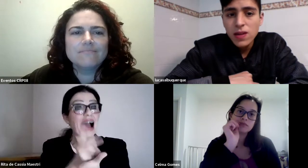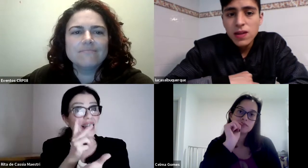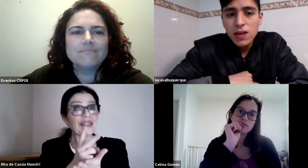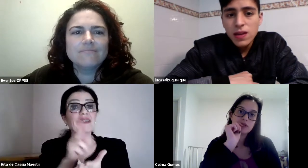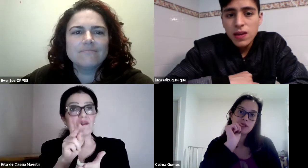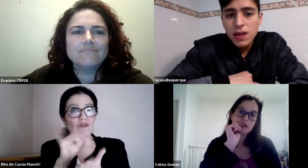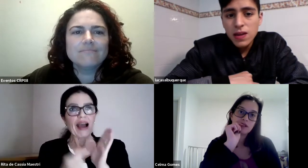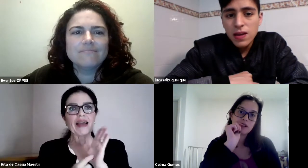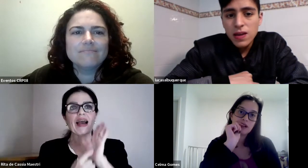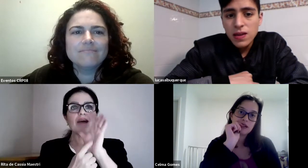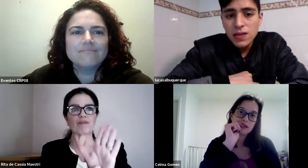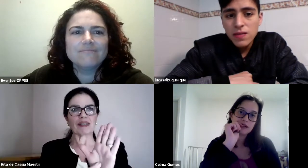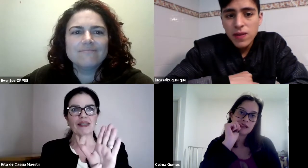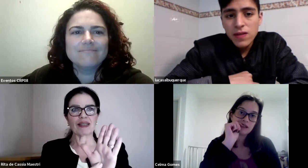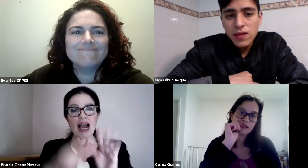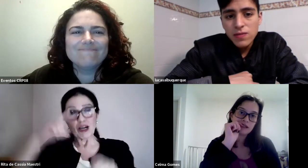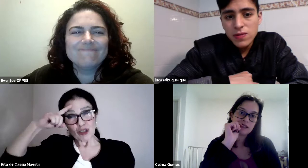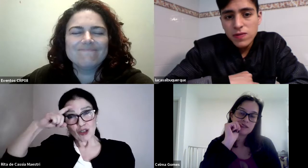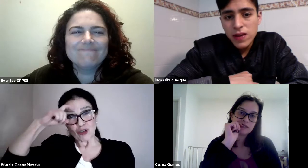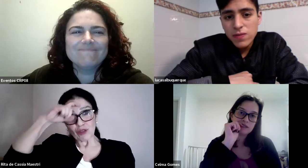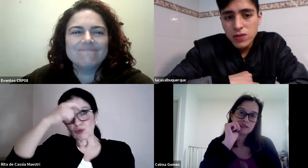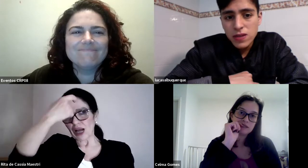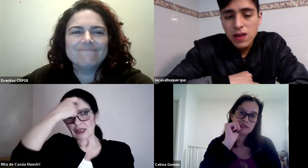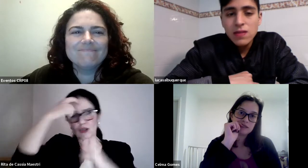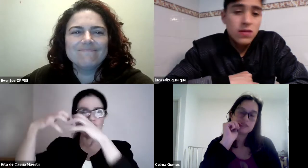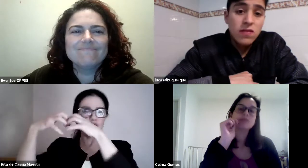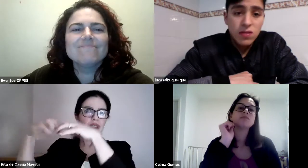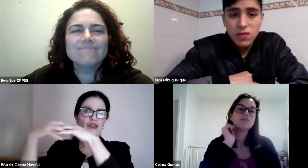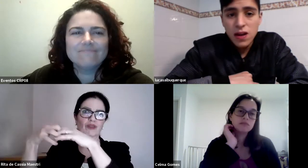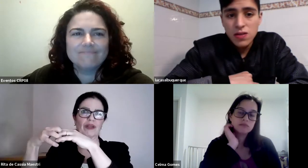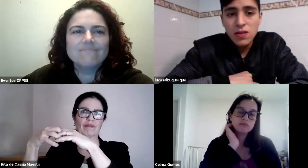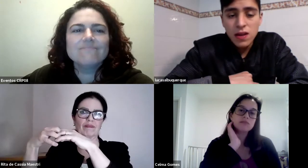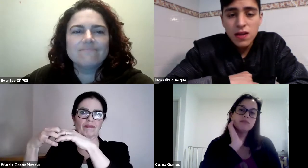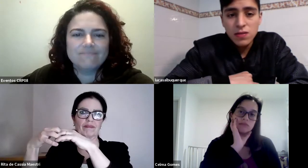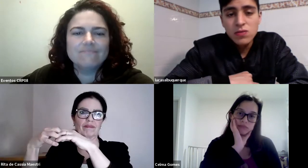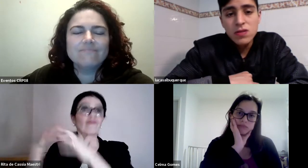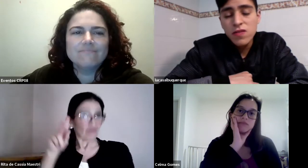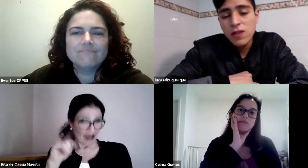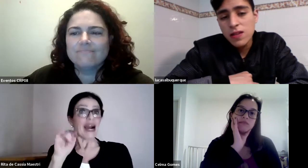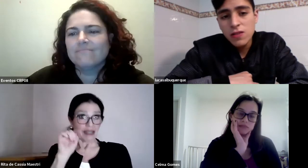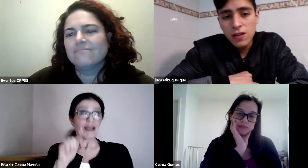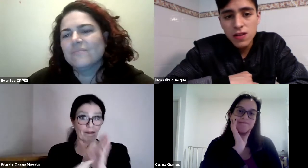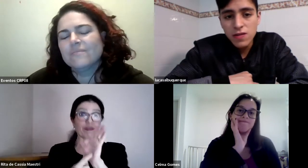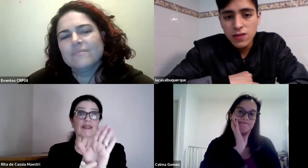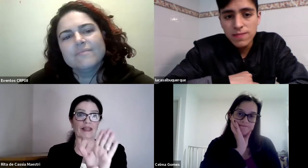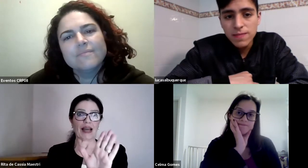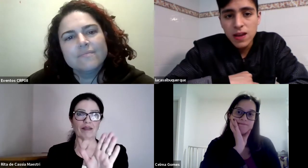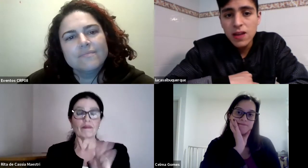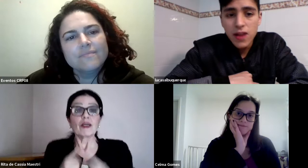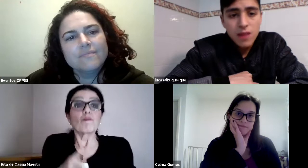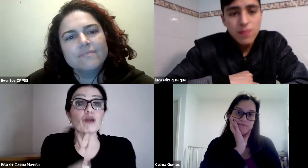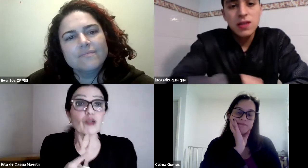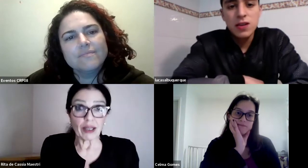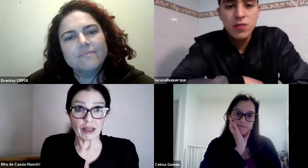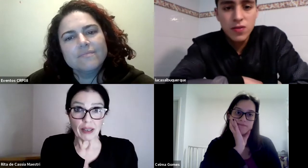tempo. Esse também vai mostrar dificuldade, né? Dificuldades cognitivas. Ele